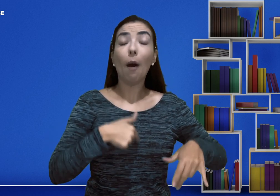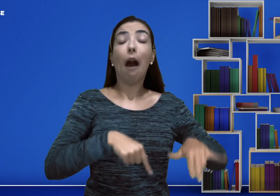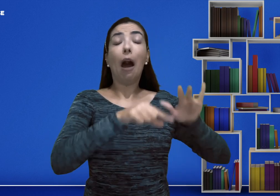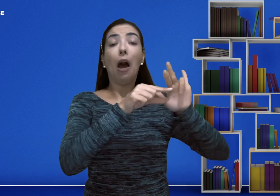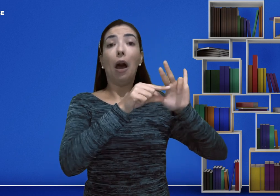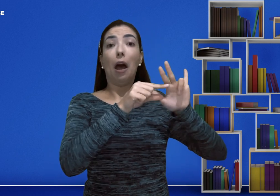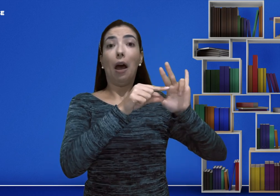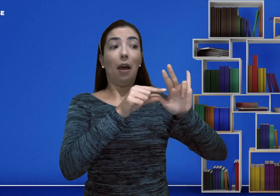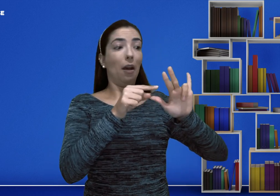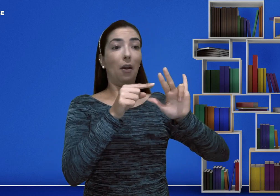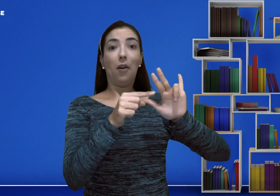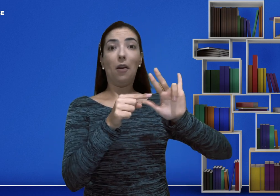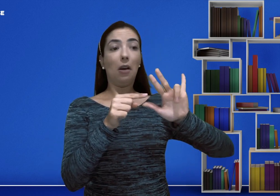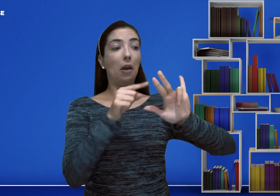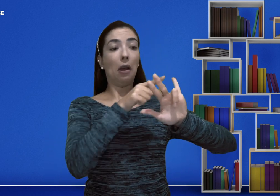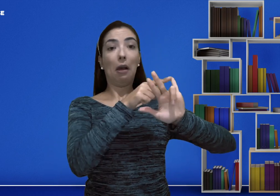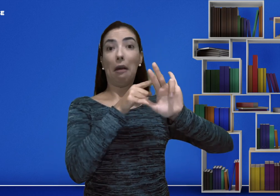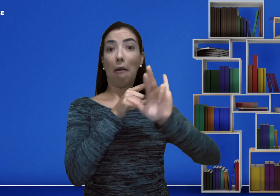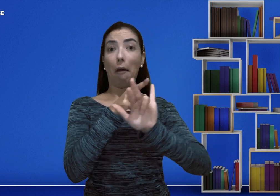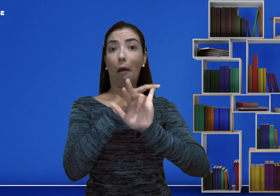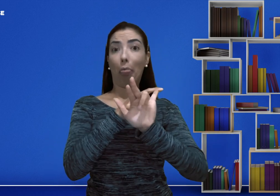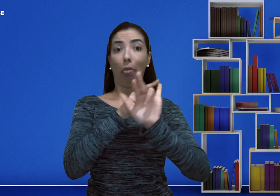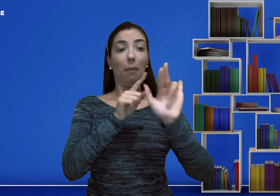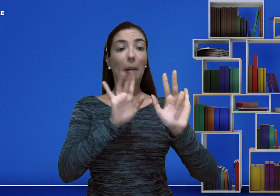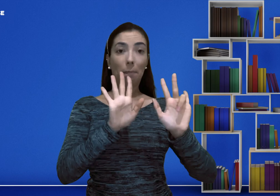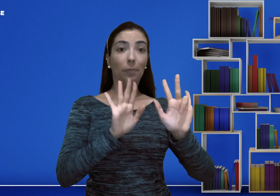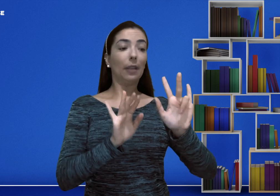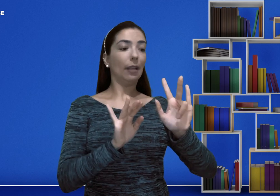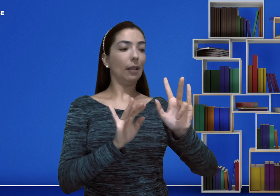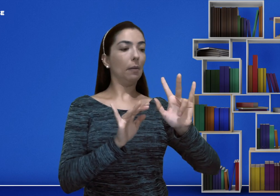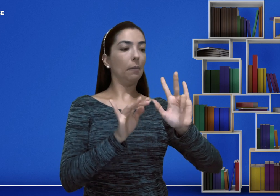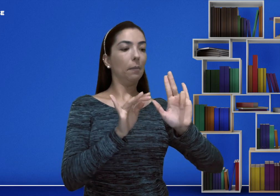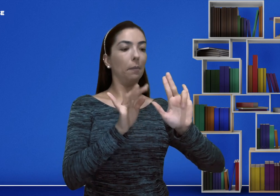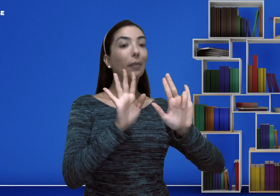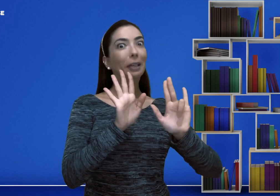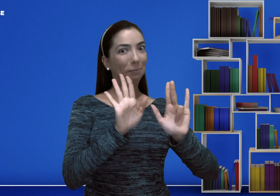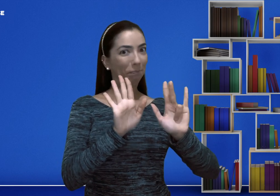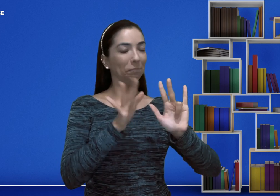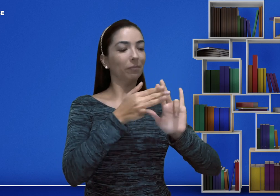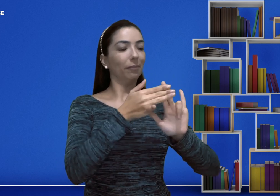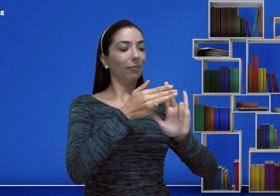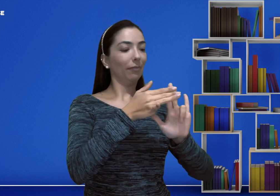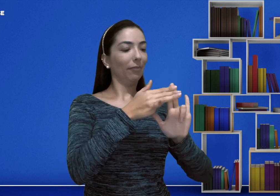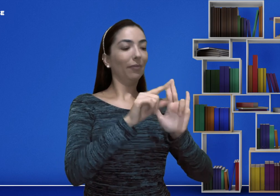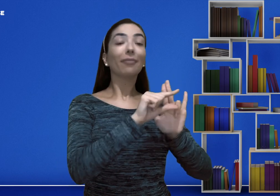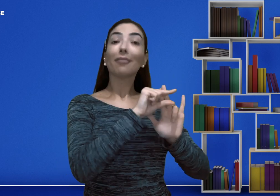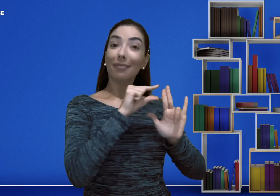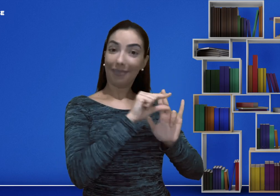sinalizando, levantar a mão e fazer essa configuração de mão. Vejam,